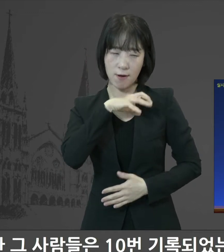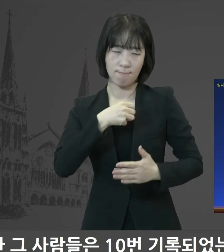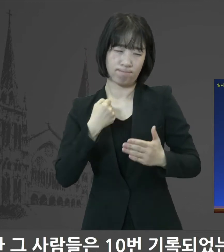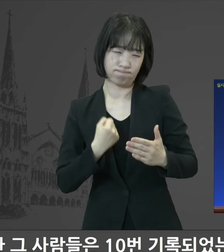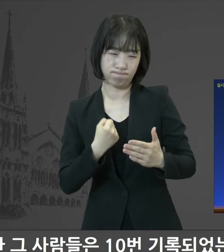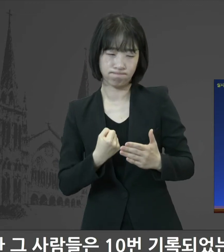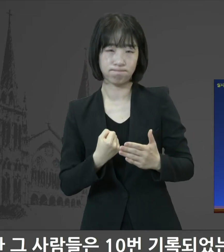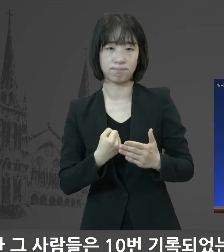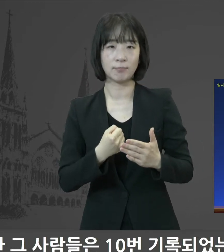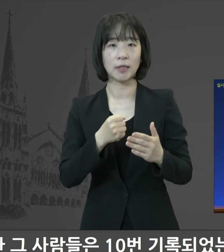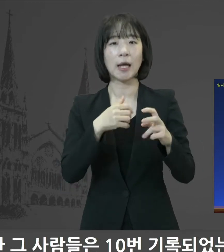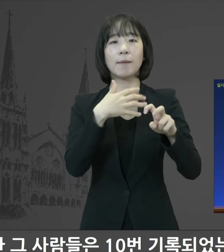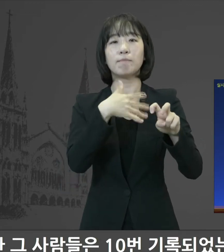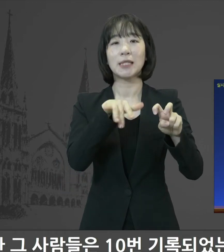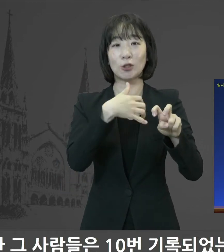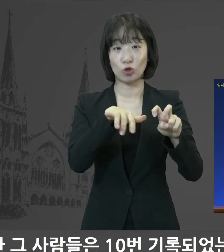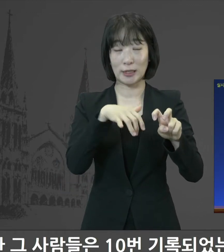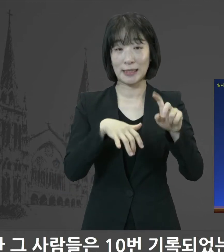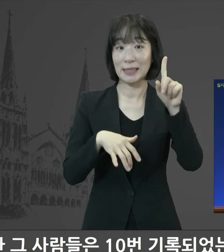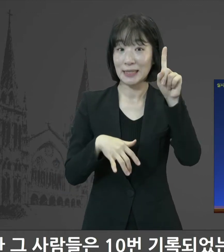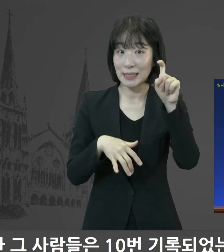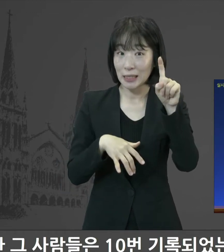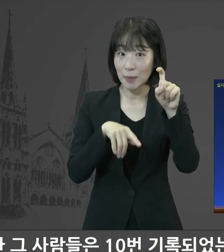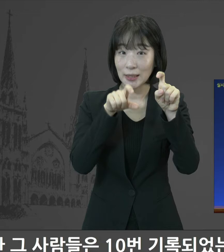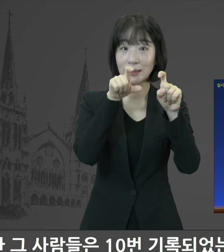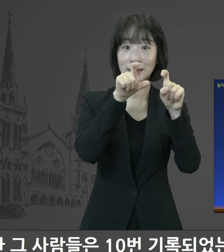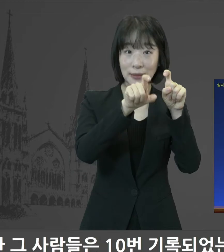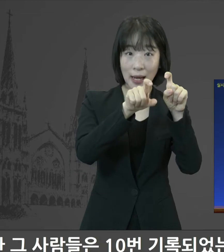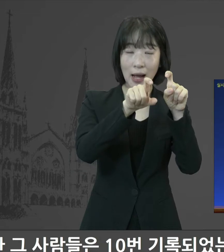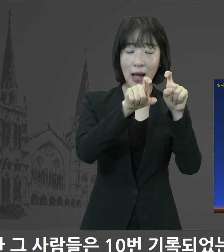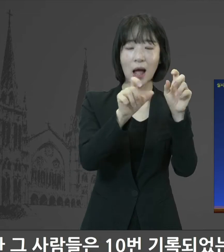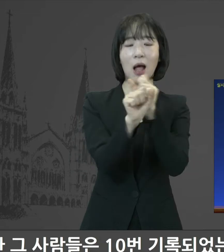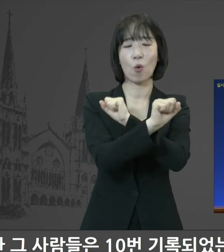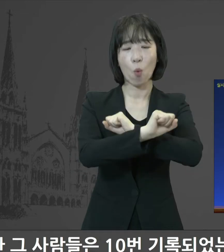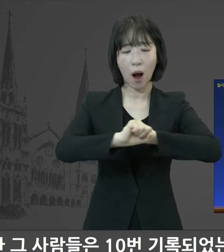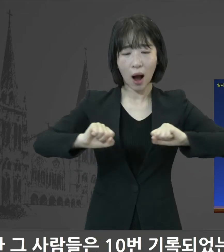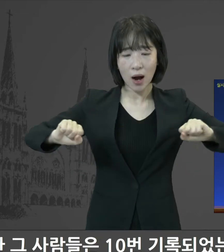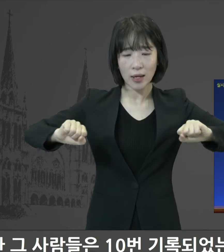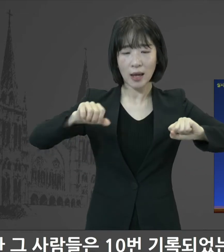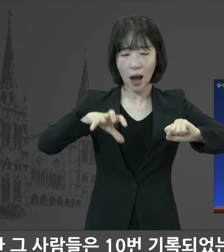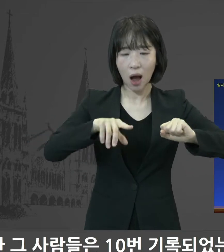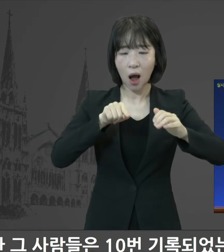안에, 그러니까 민수기 11장이죠. 11장의